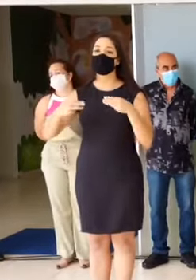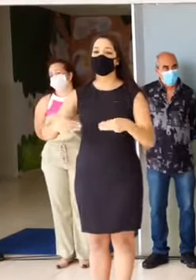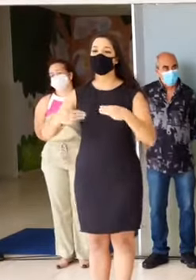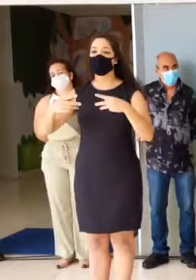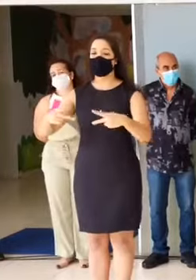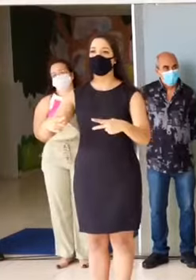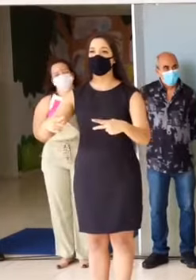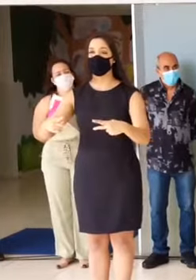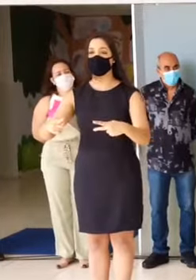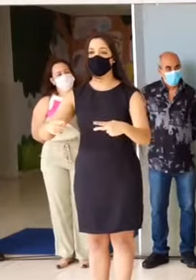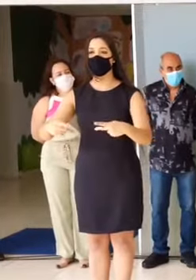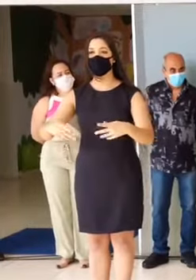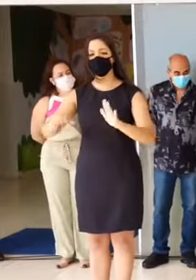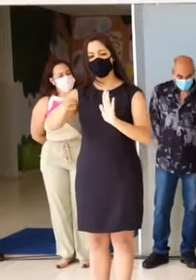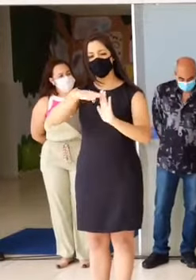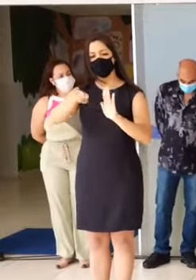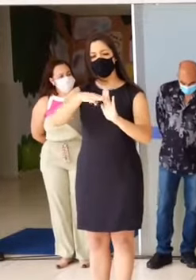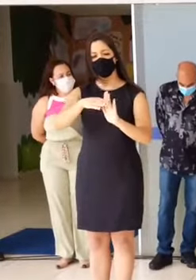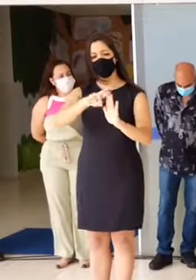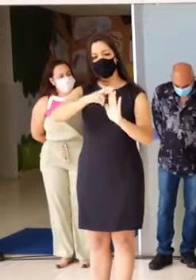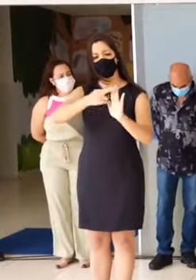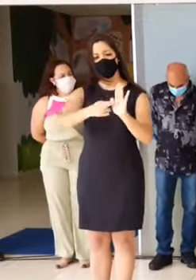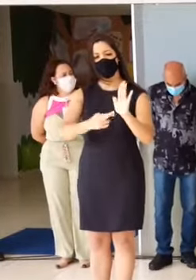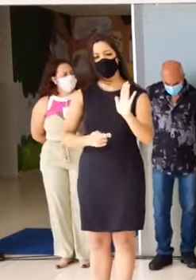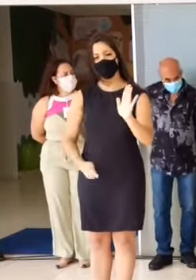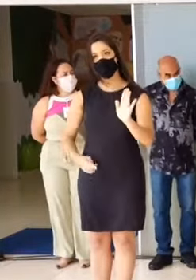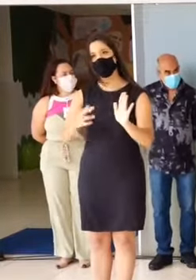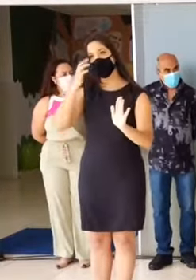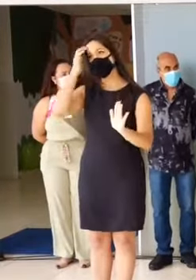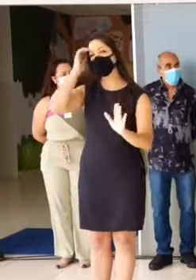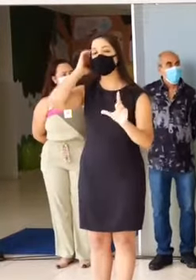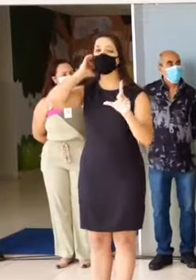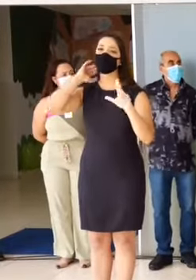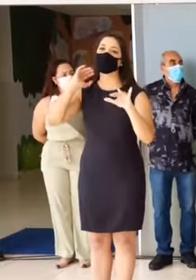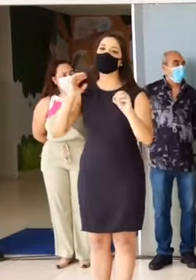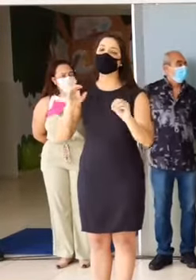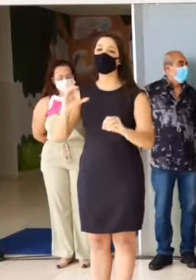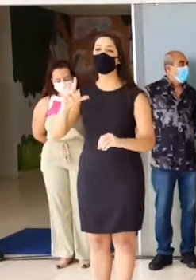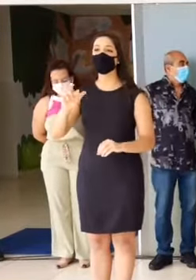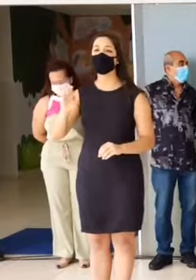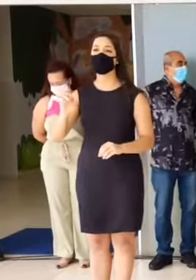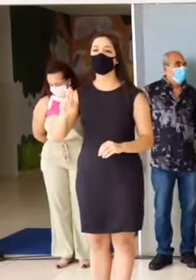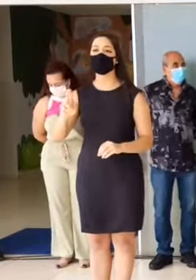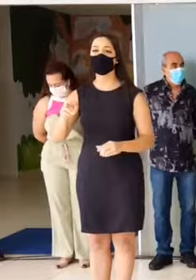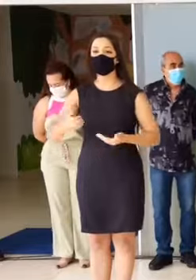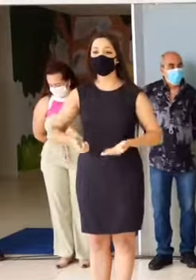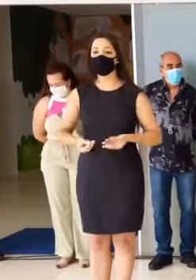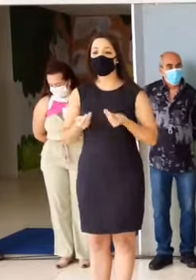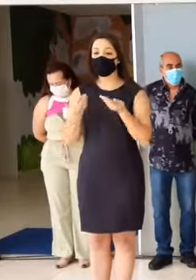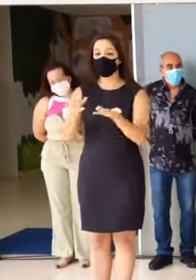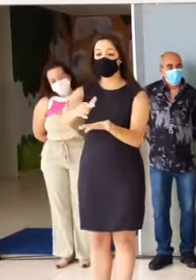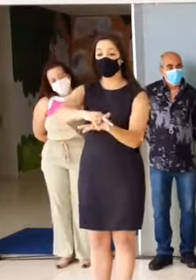Público todo o relatório ao doutor Lúcio e ao doutor Kleber.